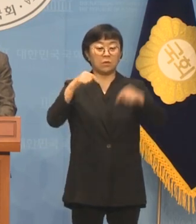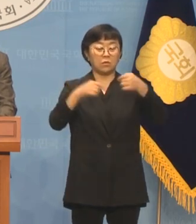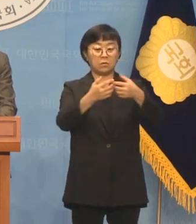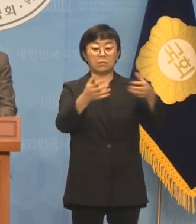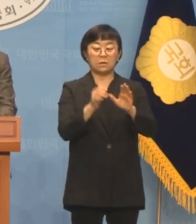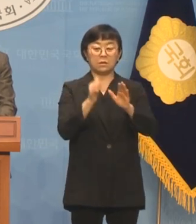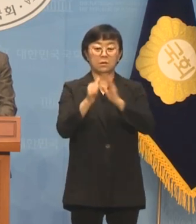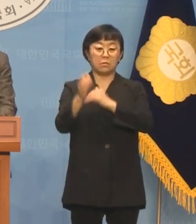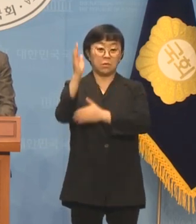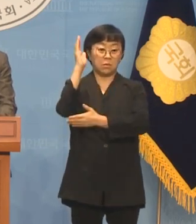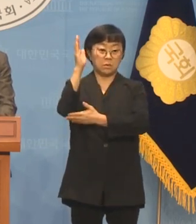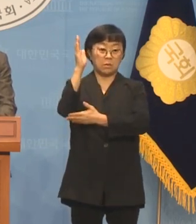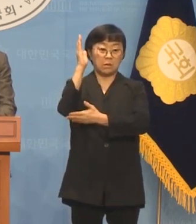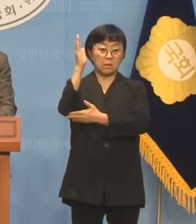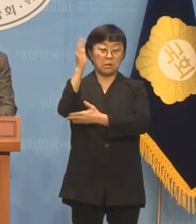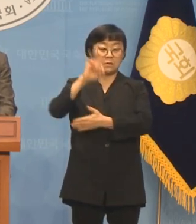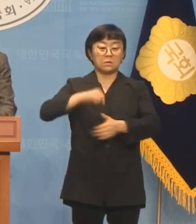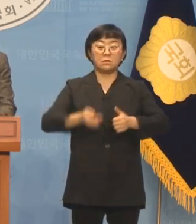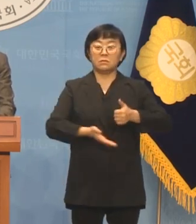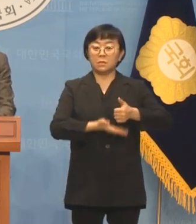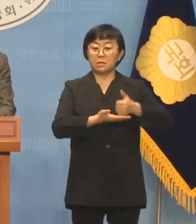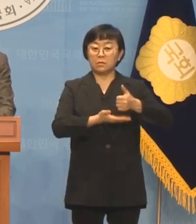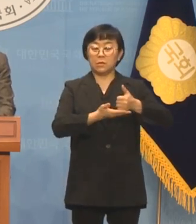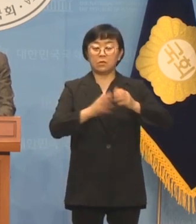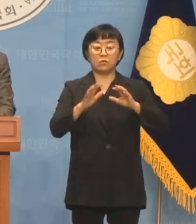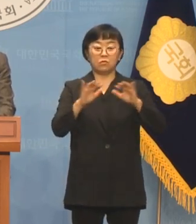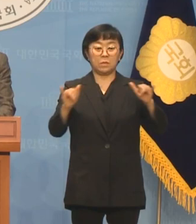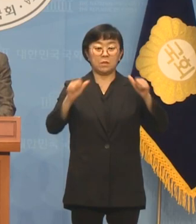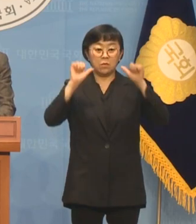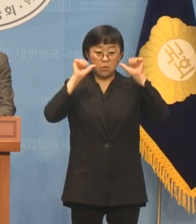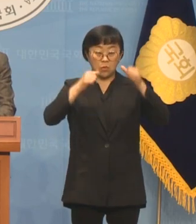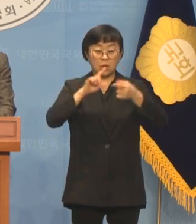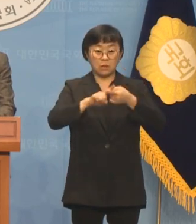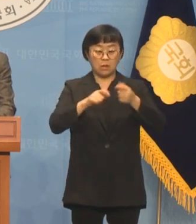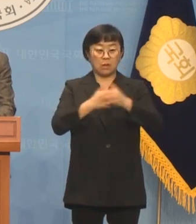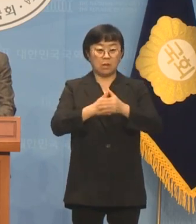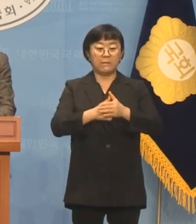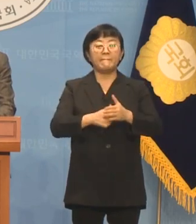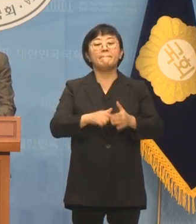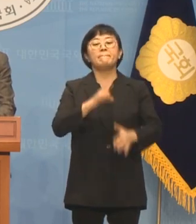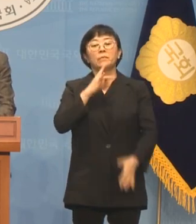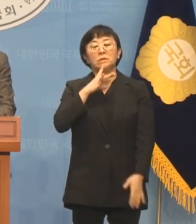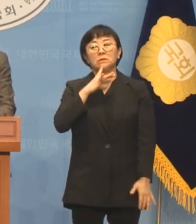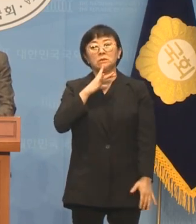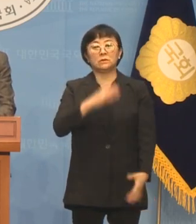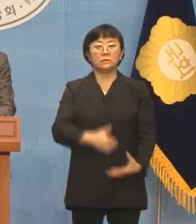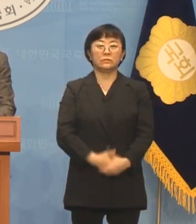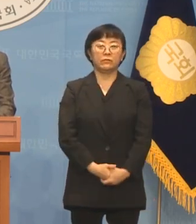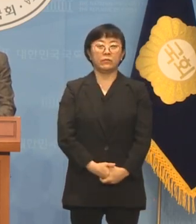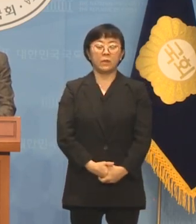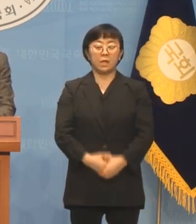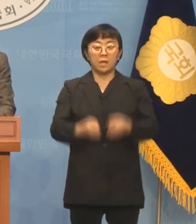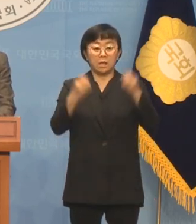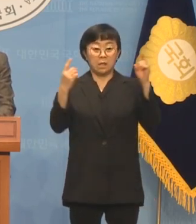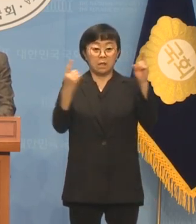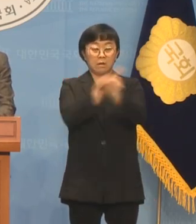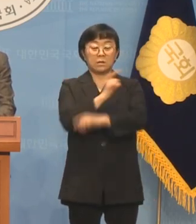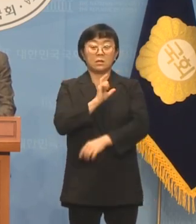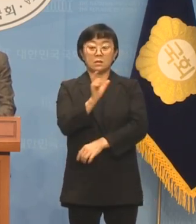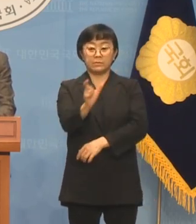교섭단체 대표연설 자화자찬과 국민 우롱에 불과했습니다. 개혁이란